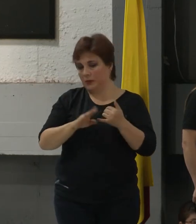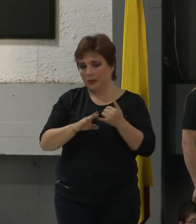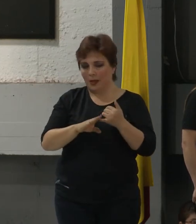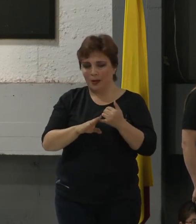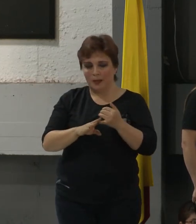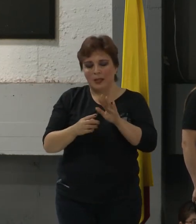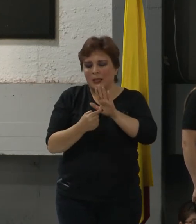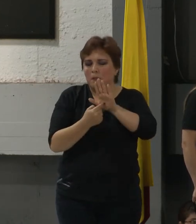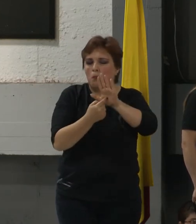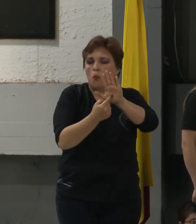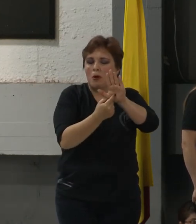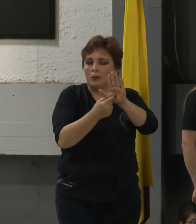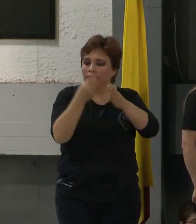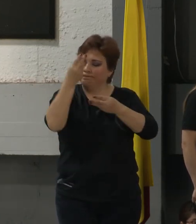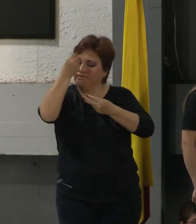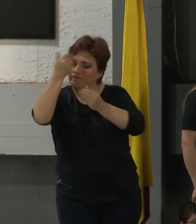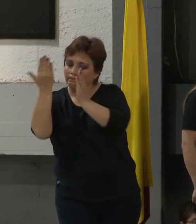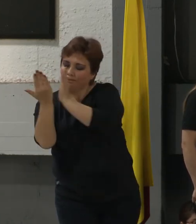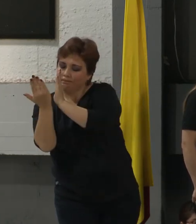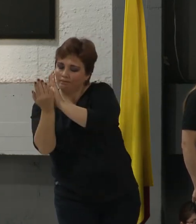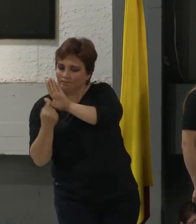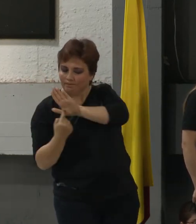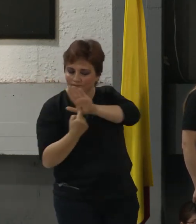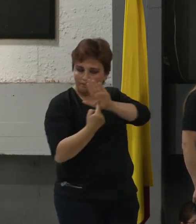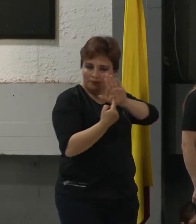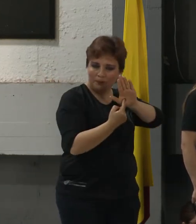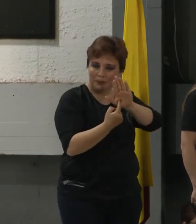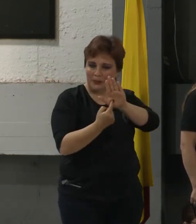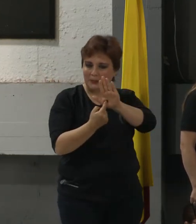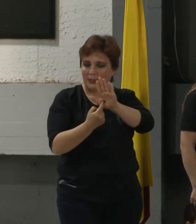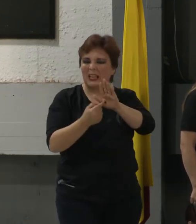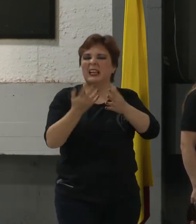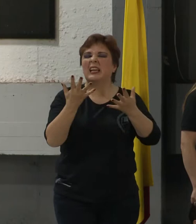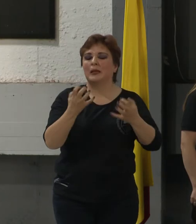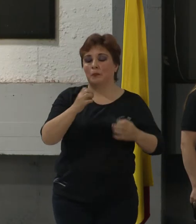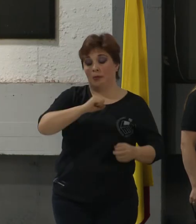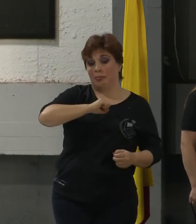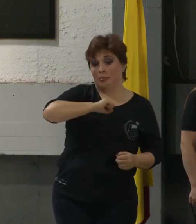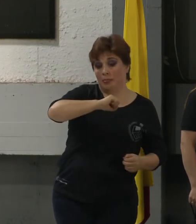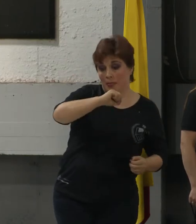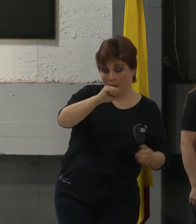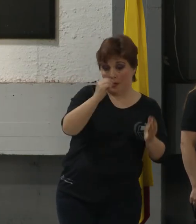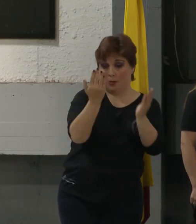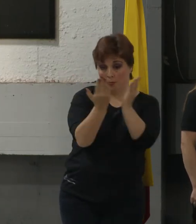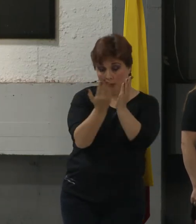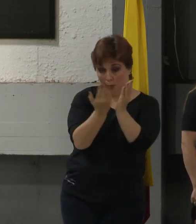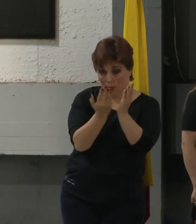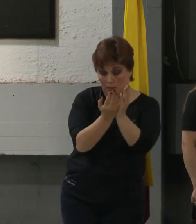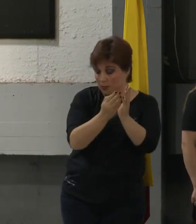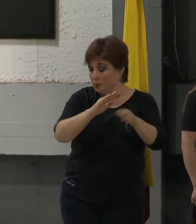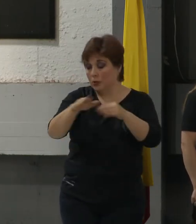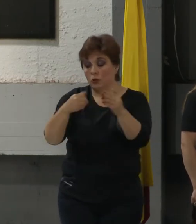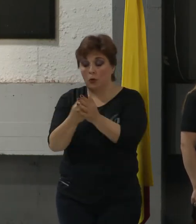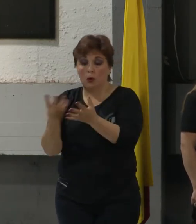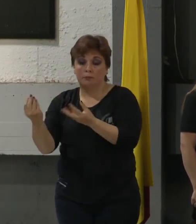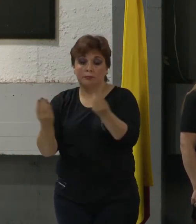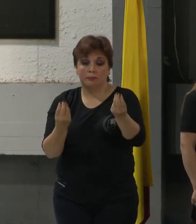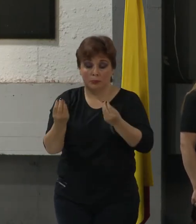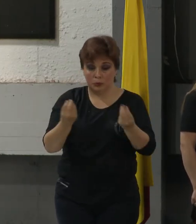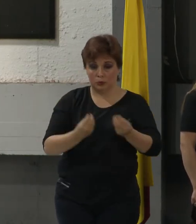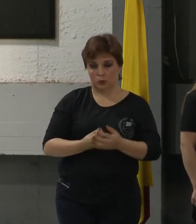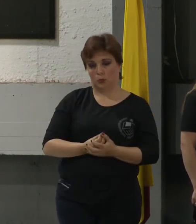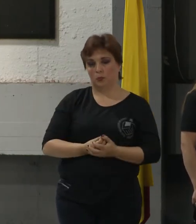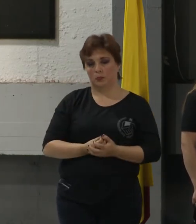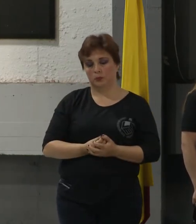refleje los valores de la educación especial desde la reivindicación del derecho a la educación de las poblaciones con discapacidad o con